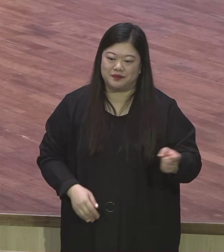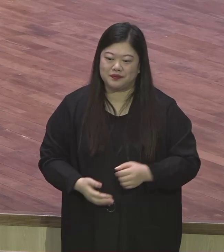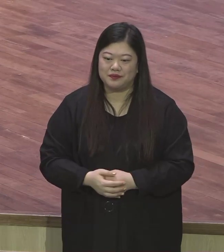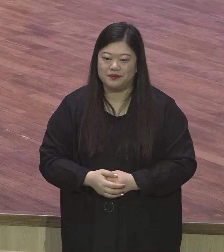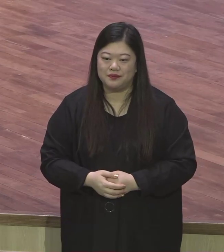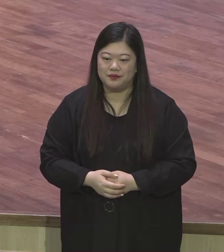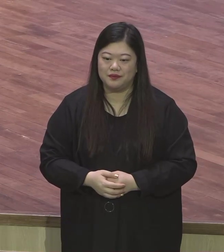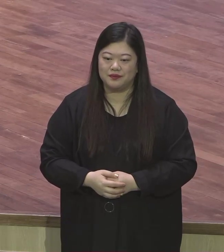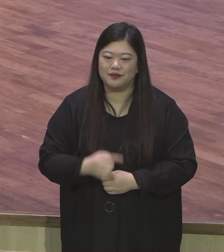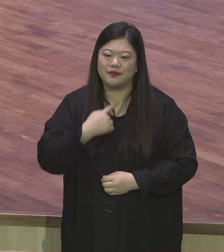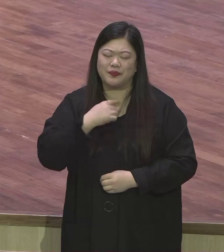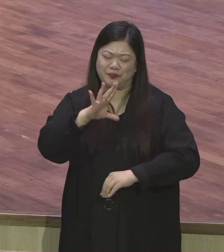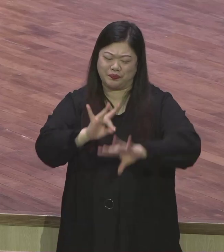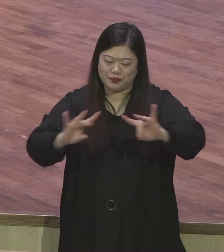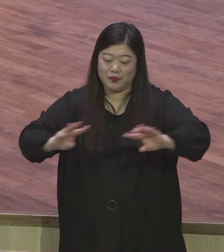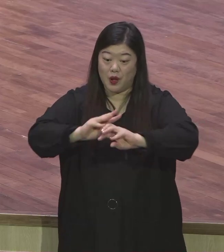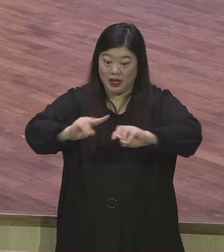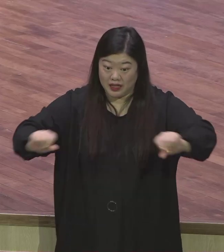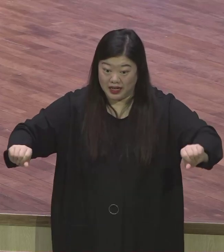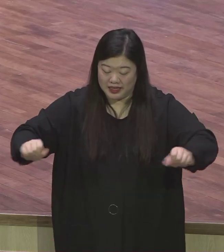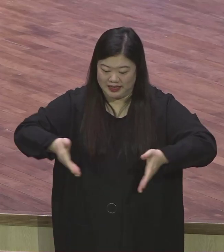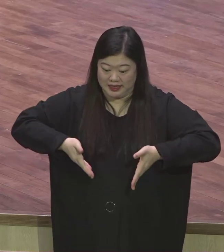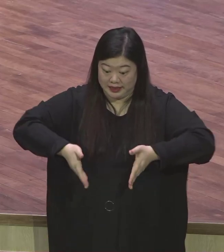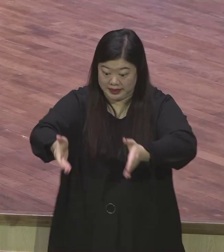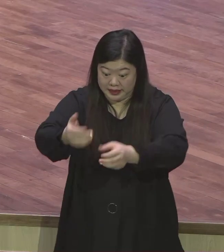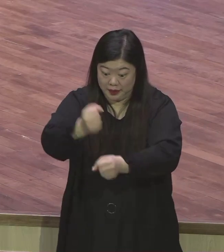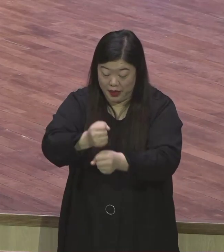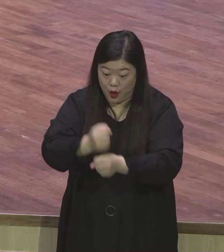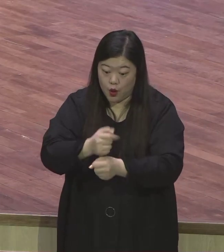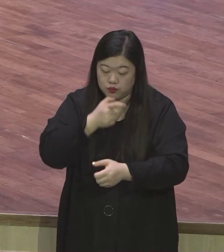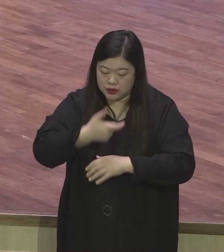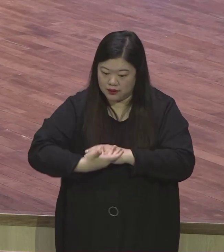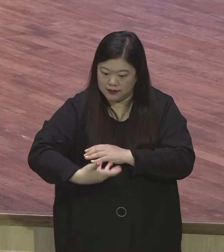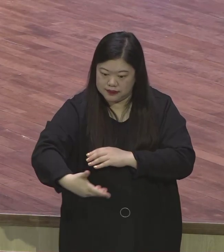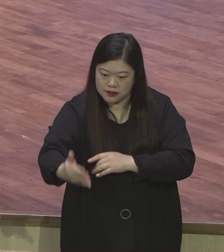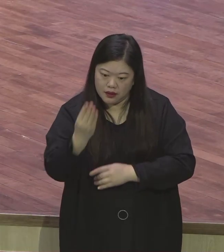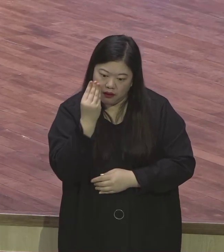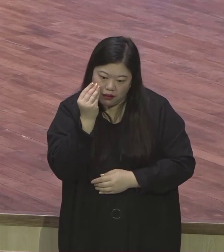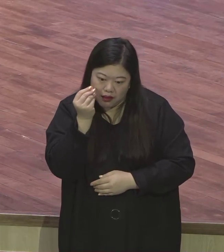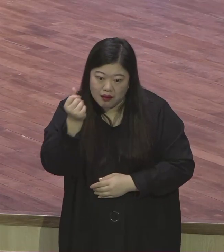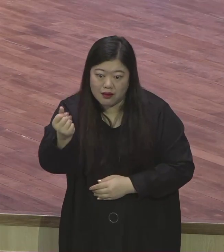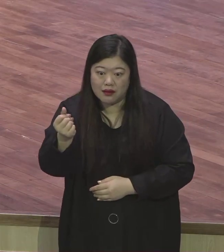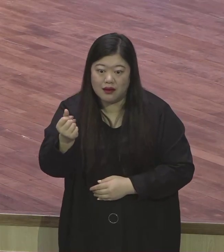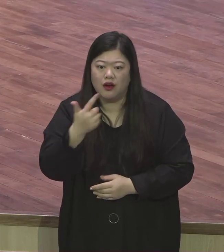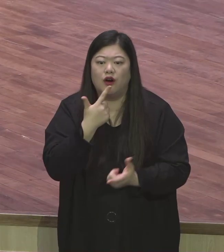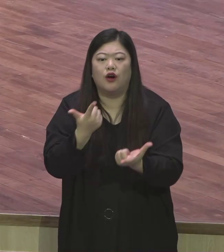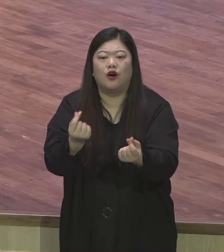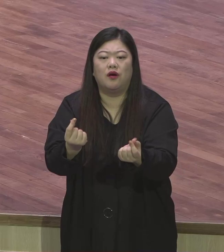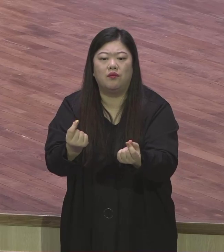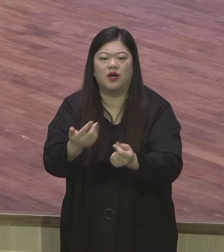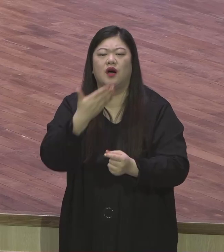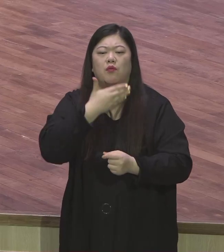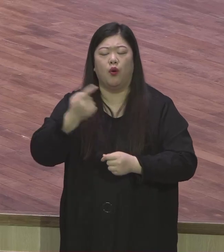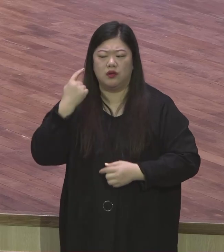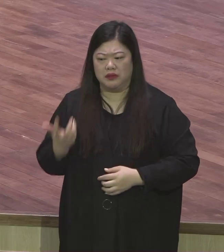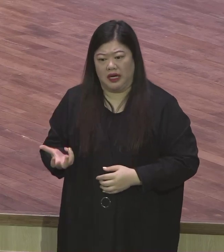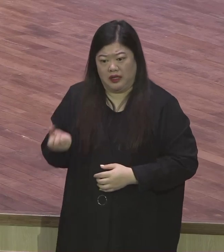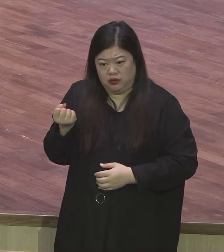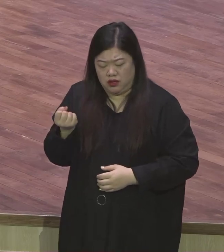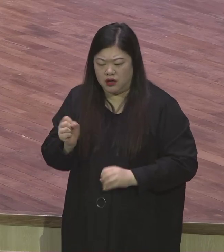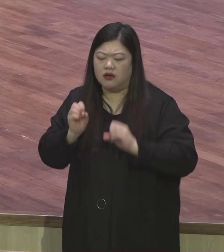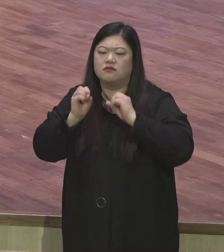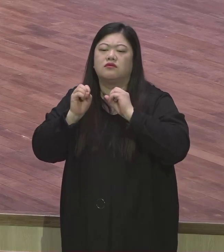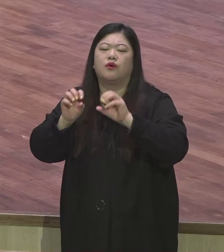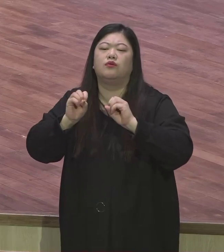내고 사막에 강물이 흐르게 하셔서 영광을 받으실 것입니다. 지금도 복음을 들고 세계 현장을